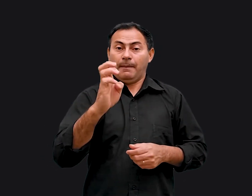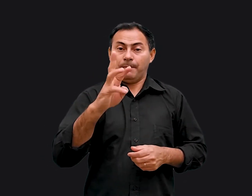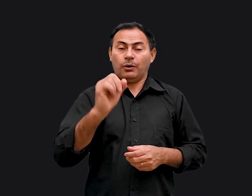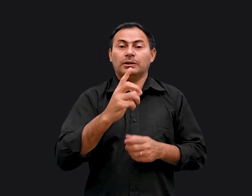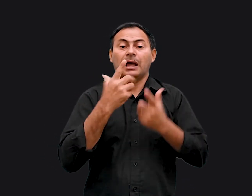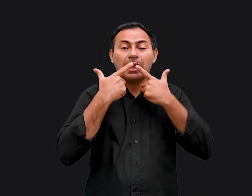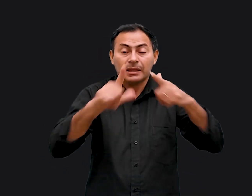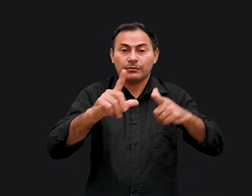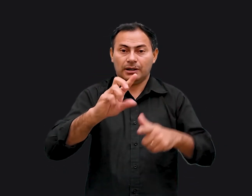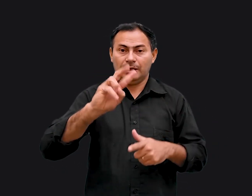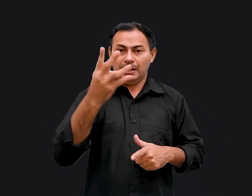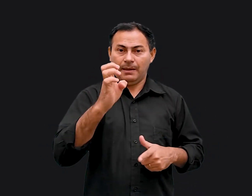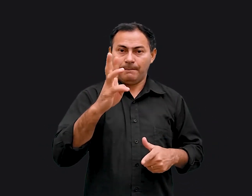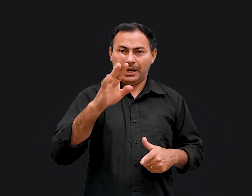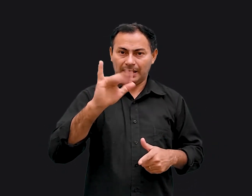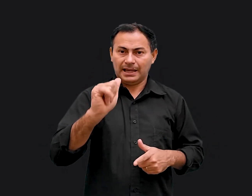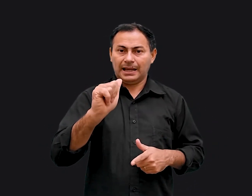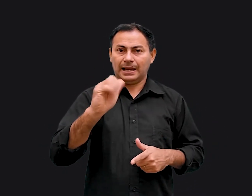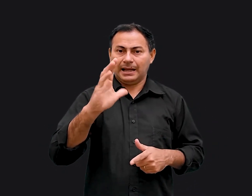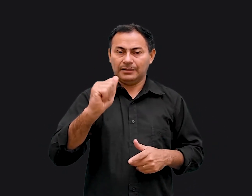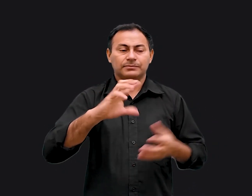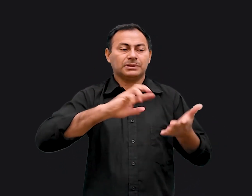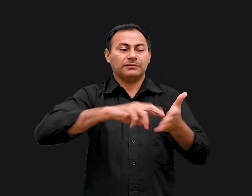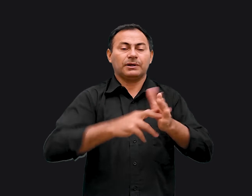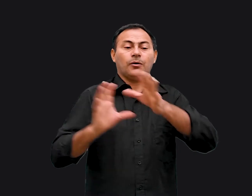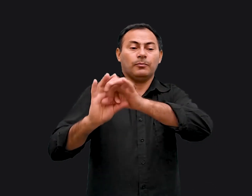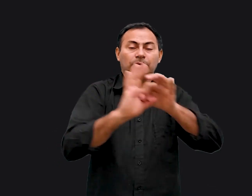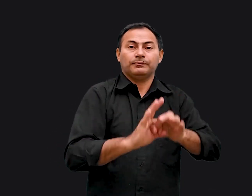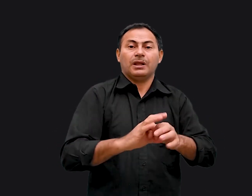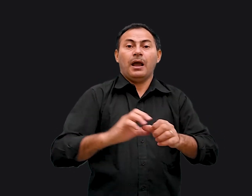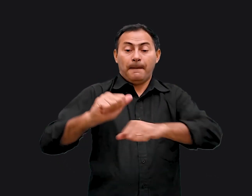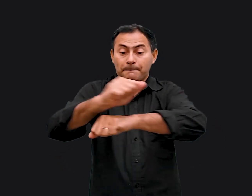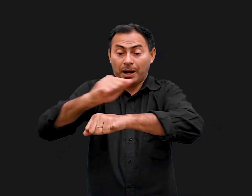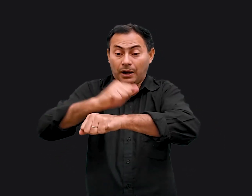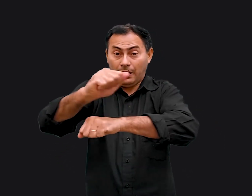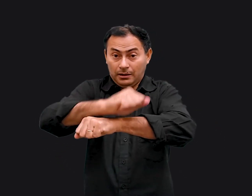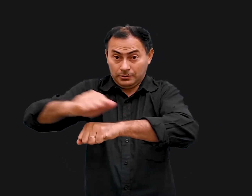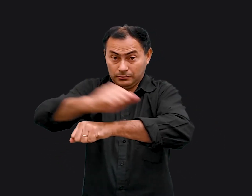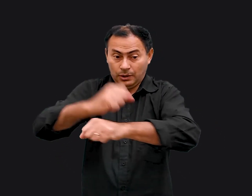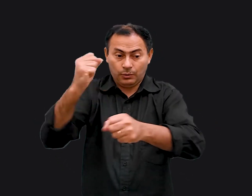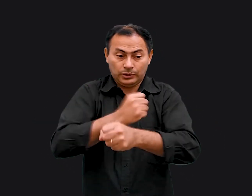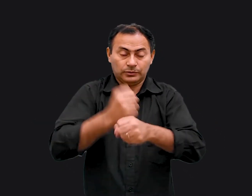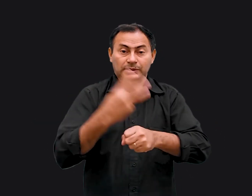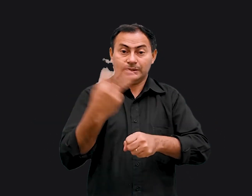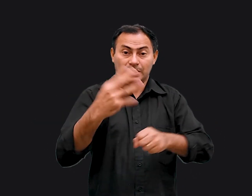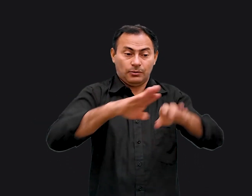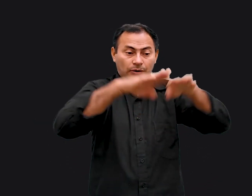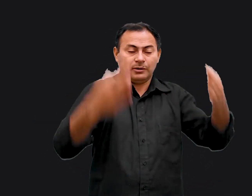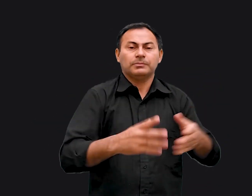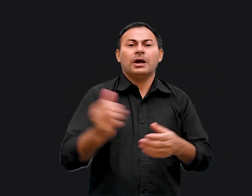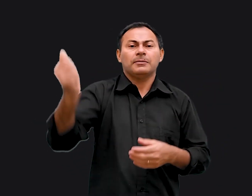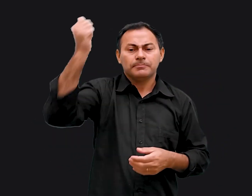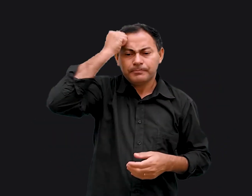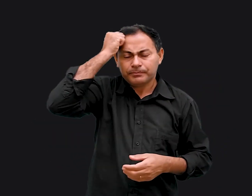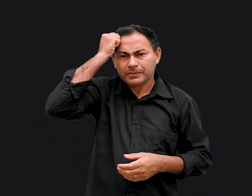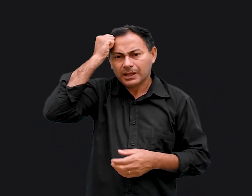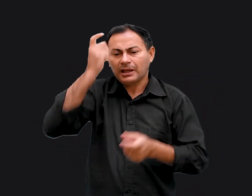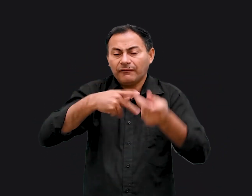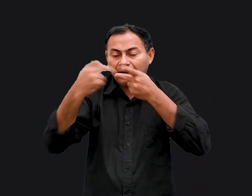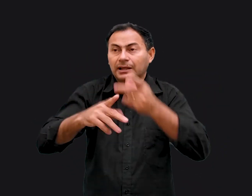na língua hebraica, significa comunhão. Quando Abraão levantou o terceiro altar, depois de ter levantado o altar do arrependimento, ele estava dizendo